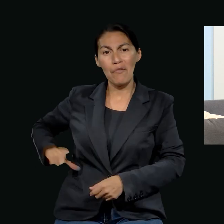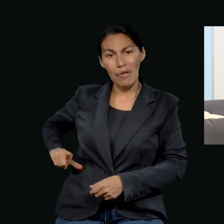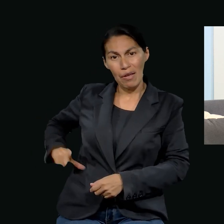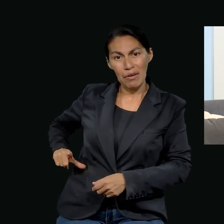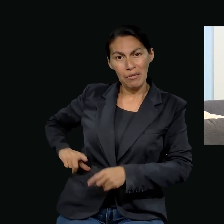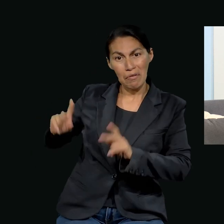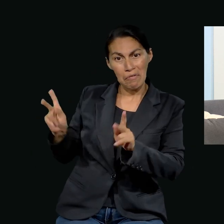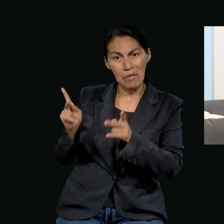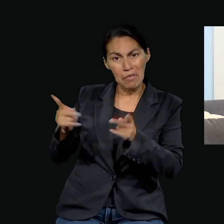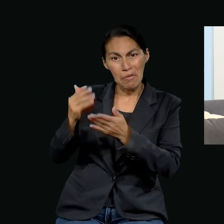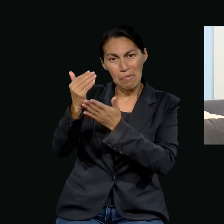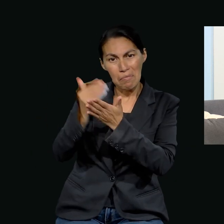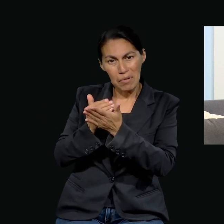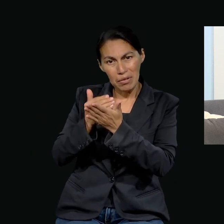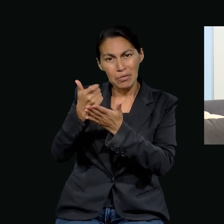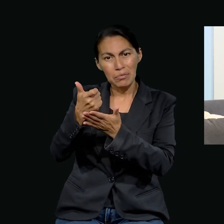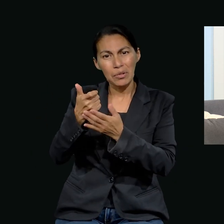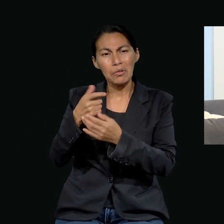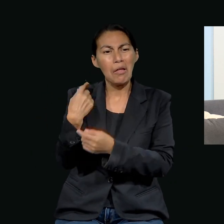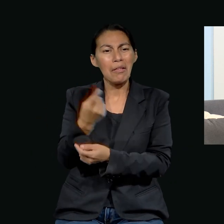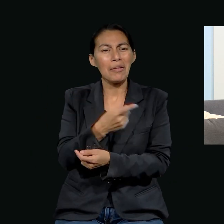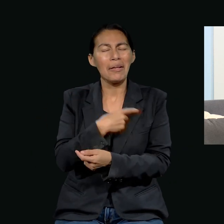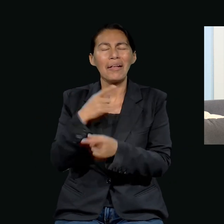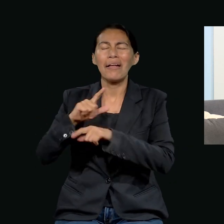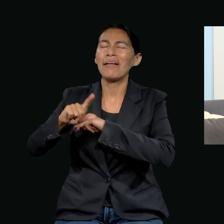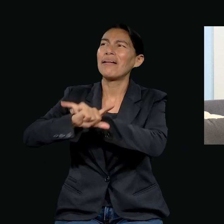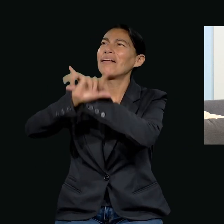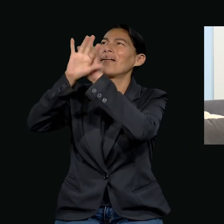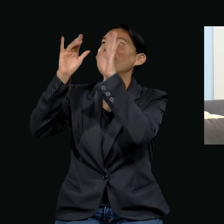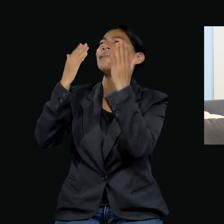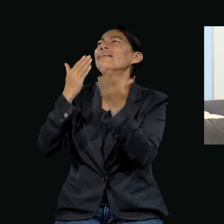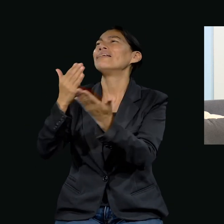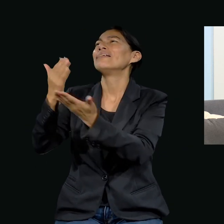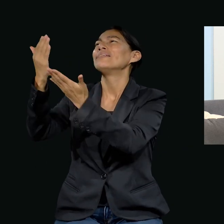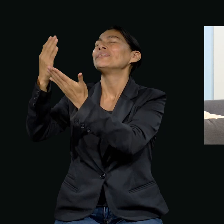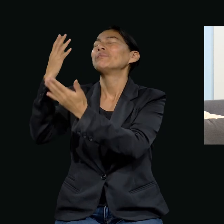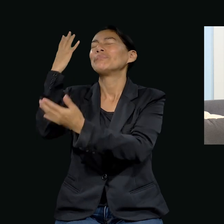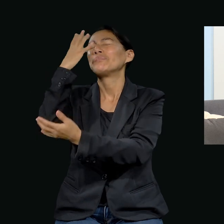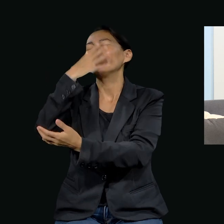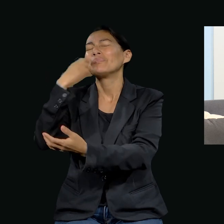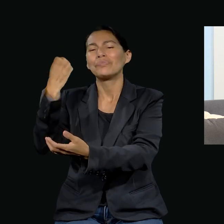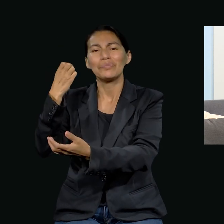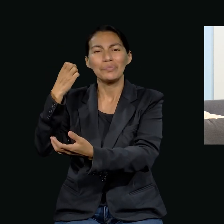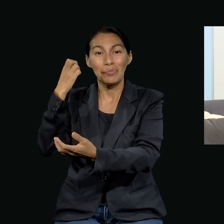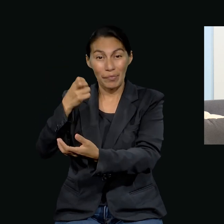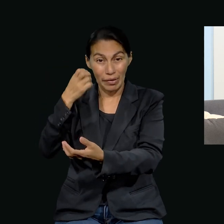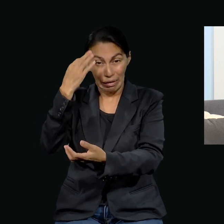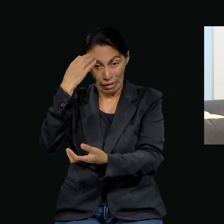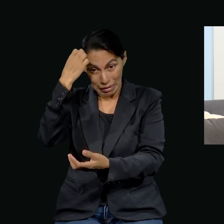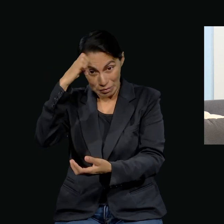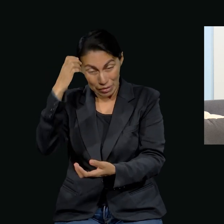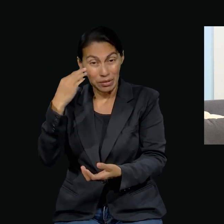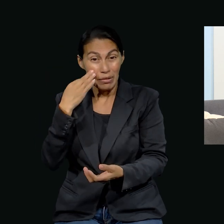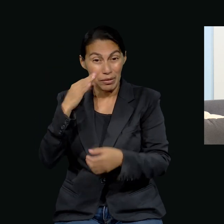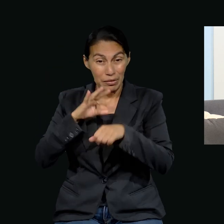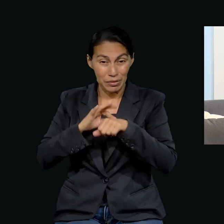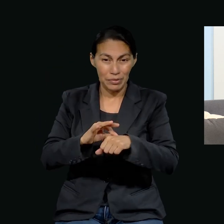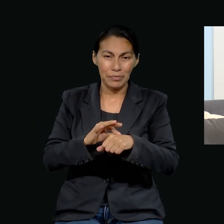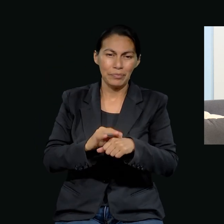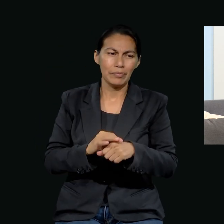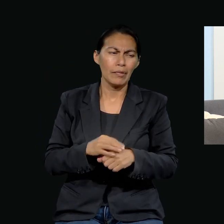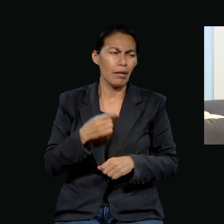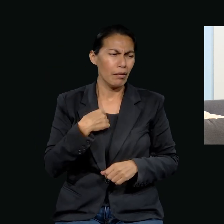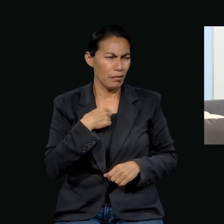fueron equipos eléctricos que el gobierno los vendió a la mitad de precio y pudimos darle gloria a Dios